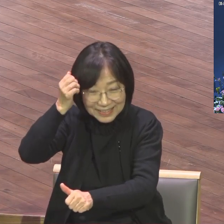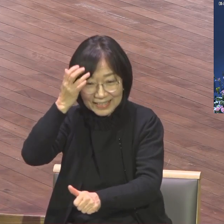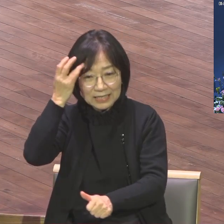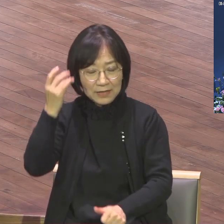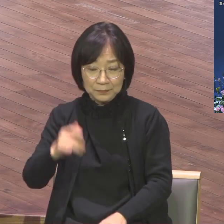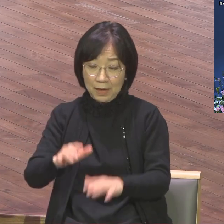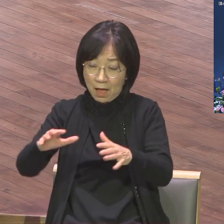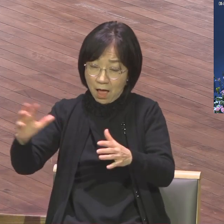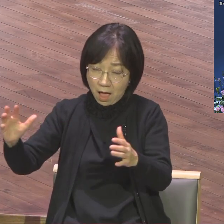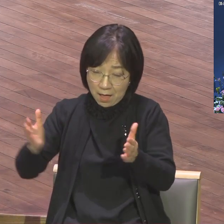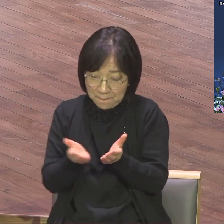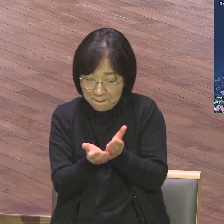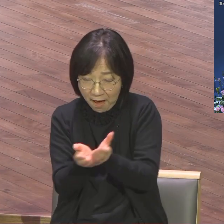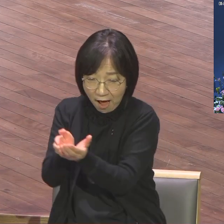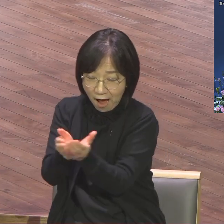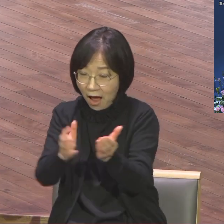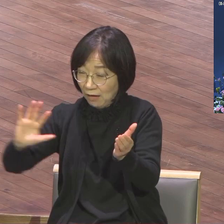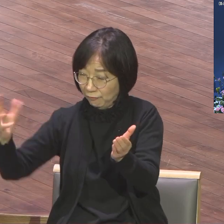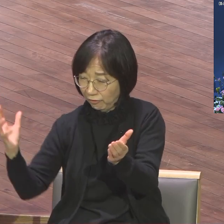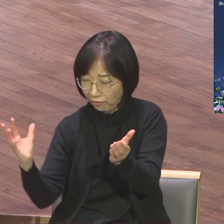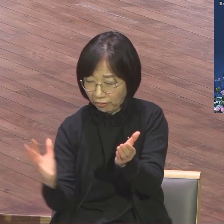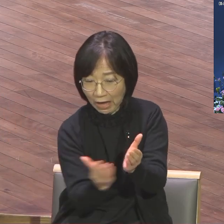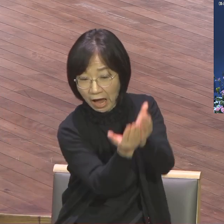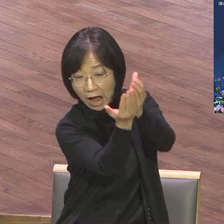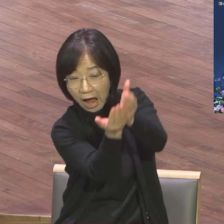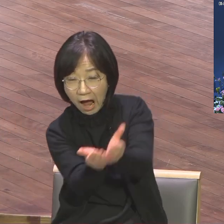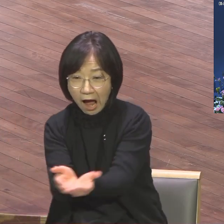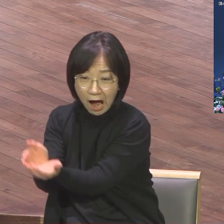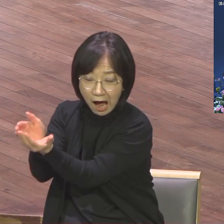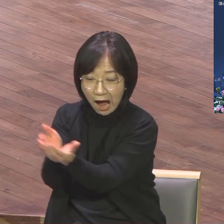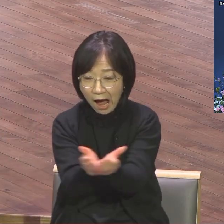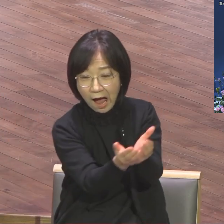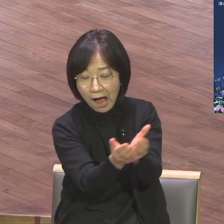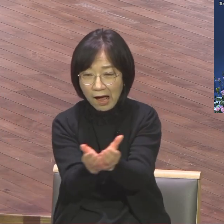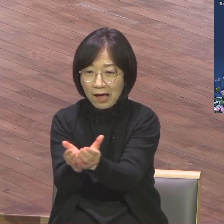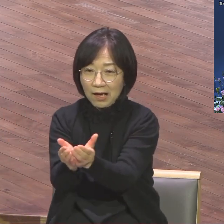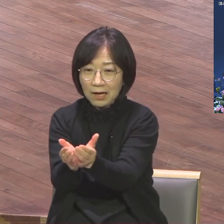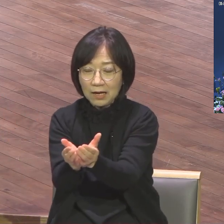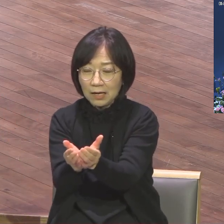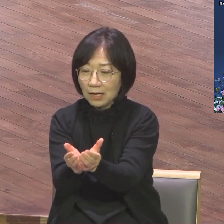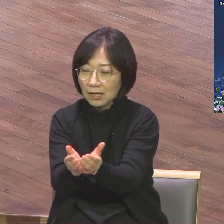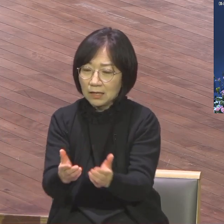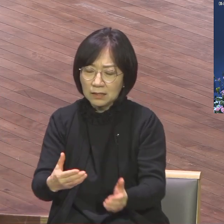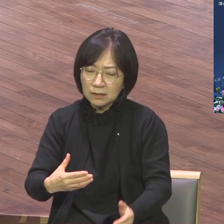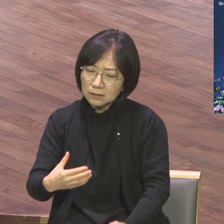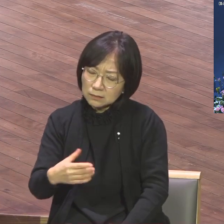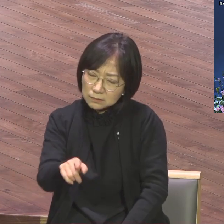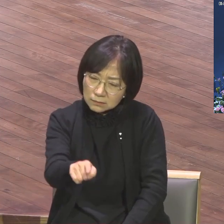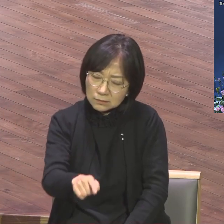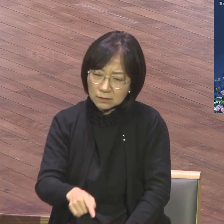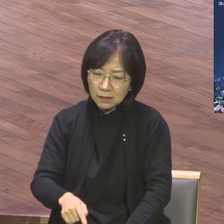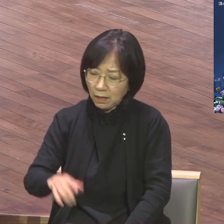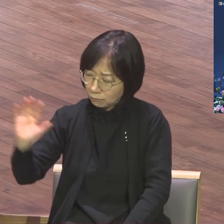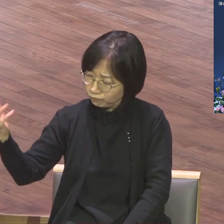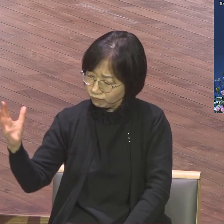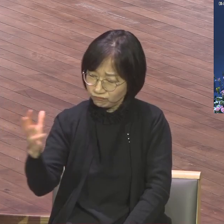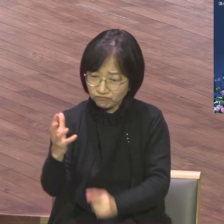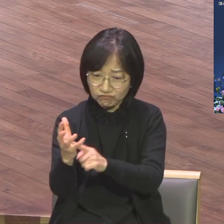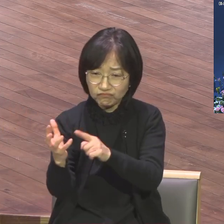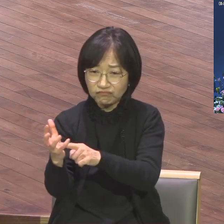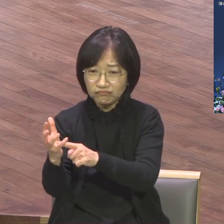태풍 광풍이 불어서 배가 지금 쓰러지고 죽는 게 문제가 아니고 그 광풍이 문제가